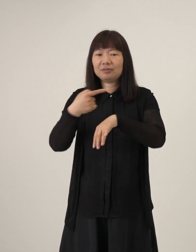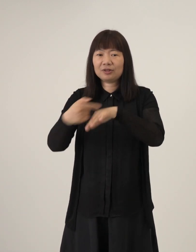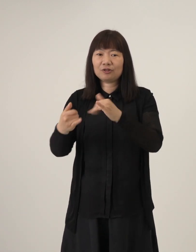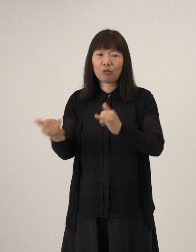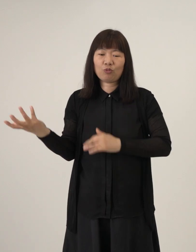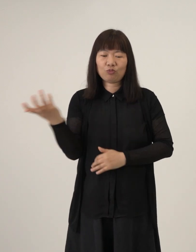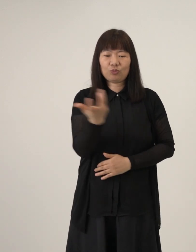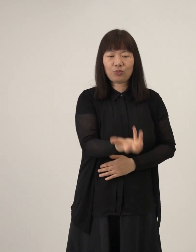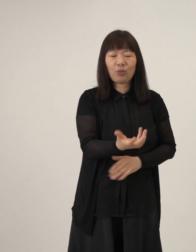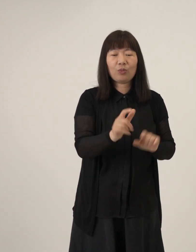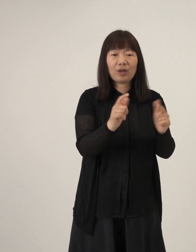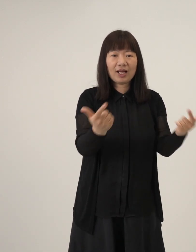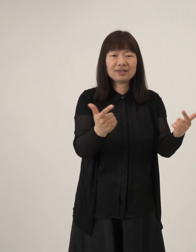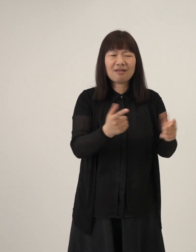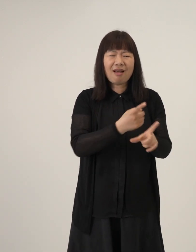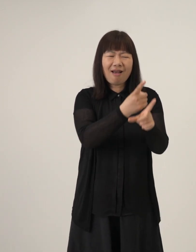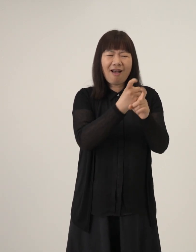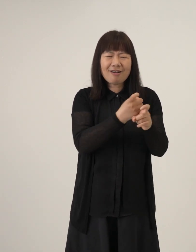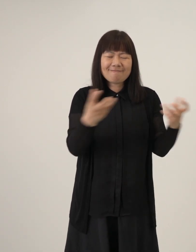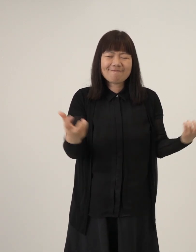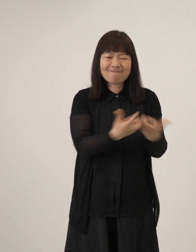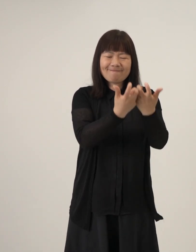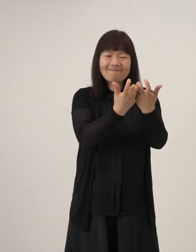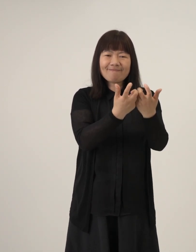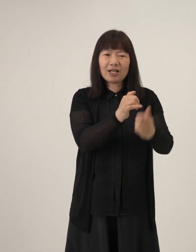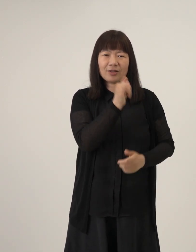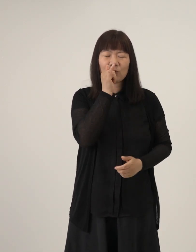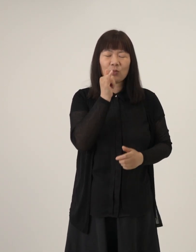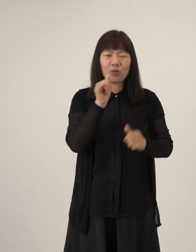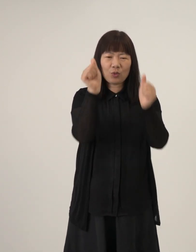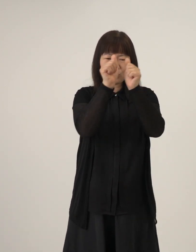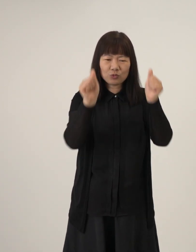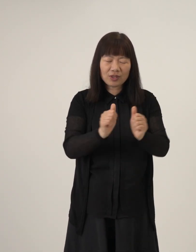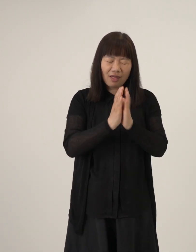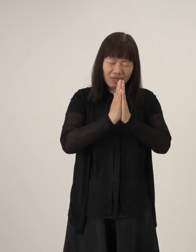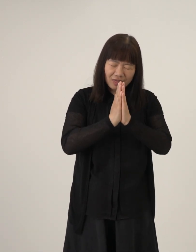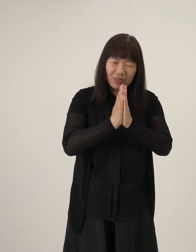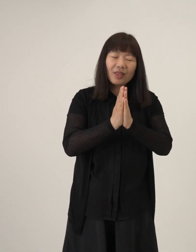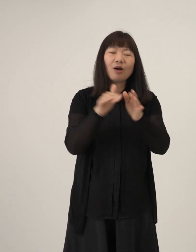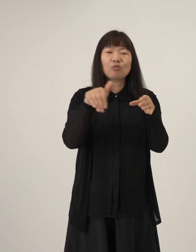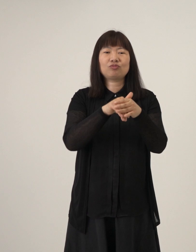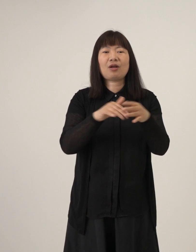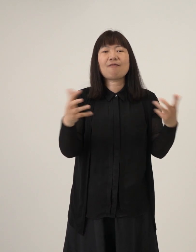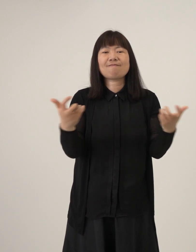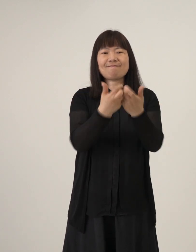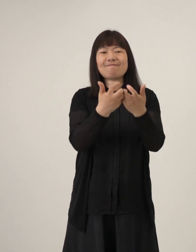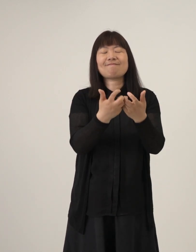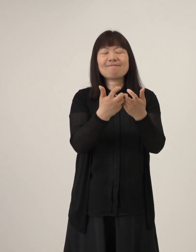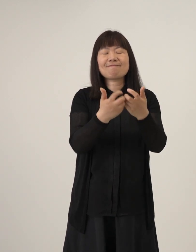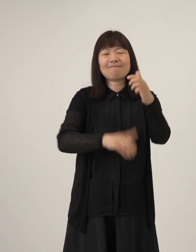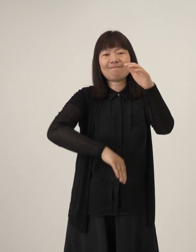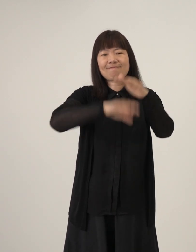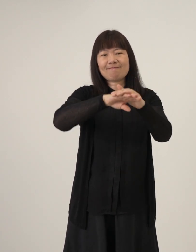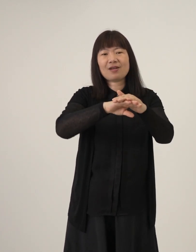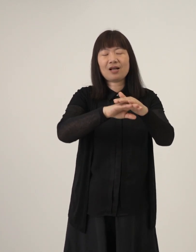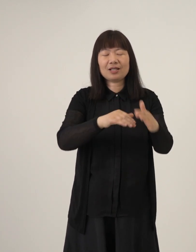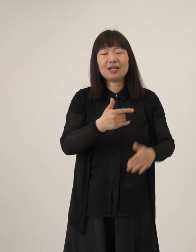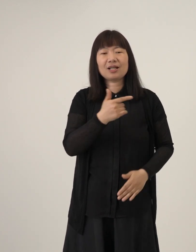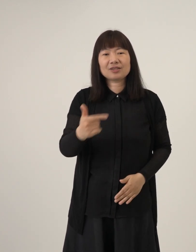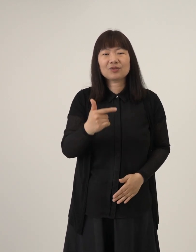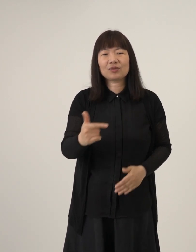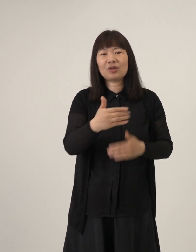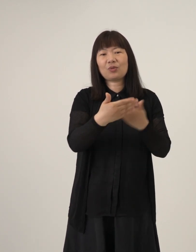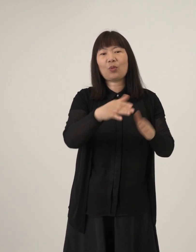아니에요. 대적이 우글거리고 우상 숭배의 문화가 가득한